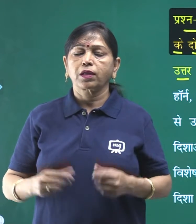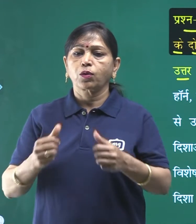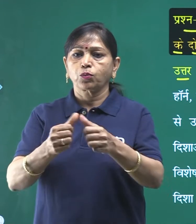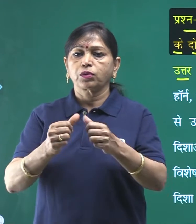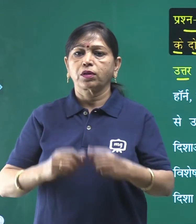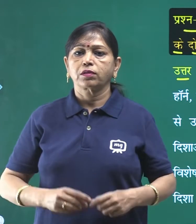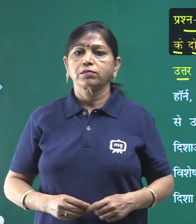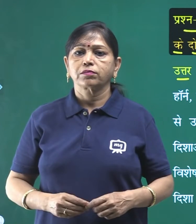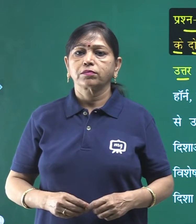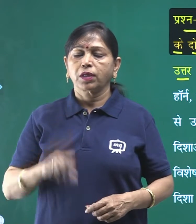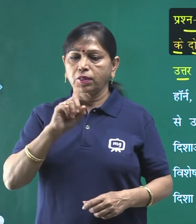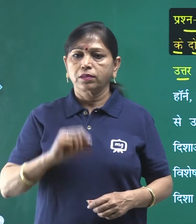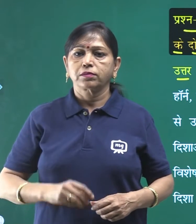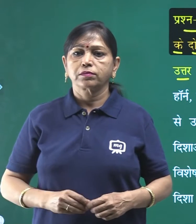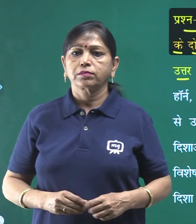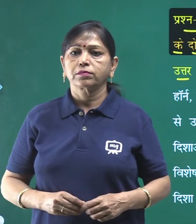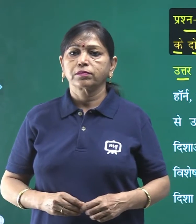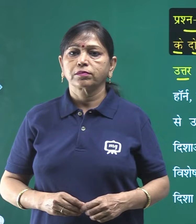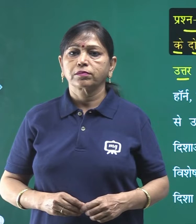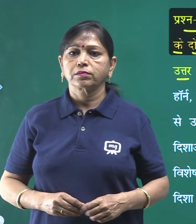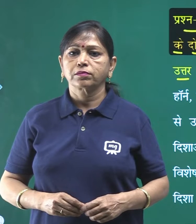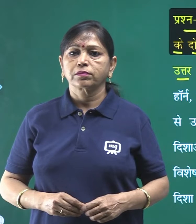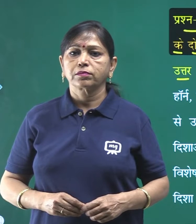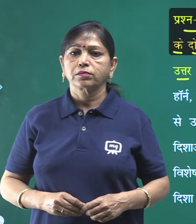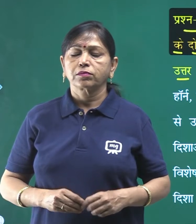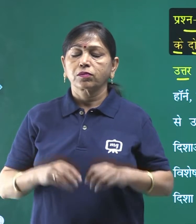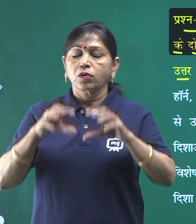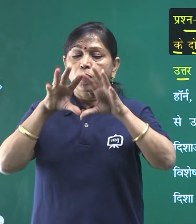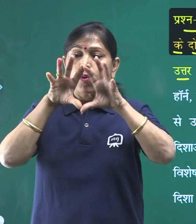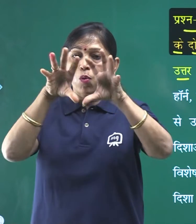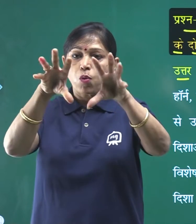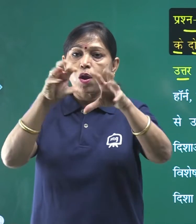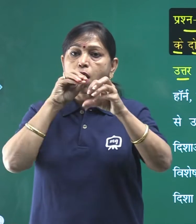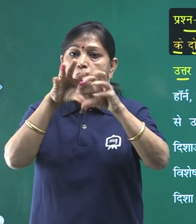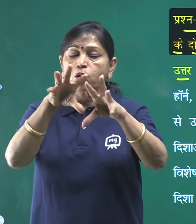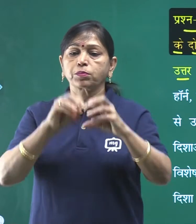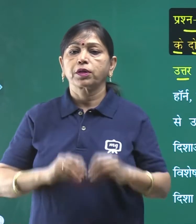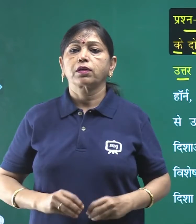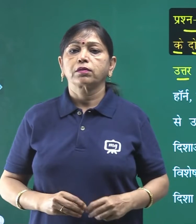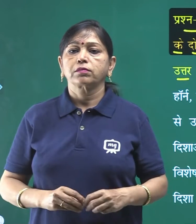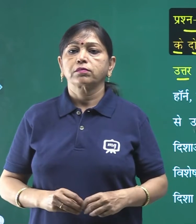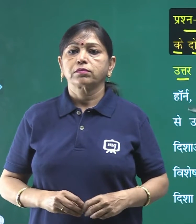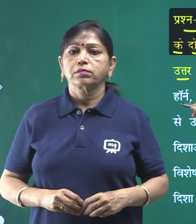उत्तर 1, मेगाफोन या लाउड स्पीकर,